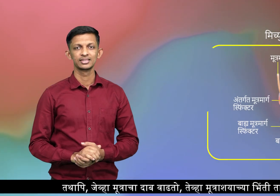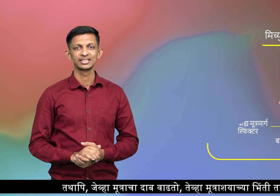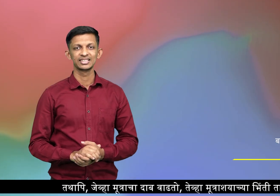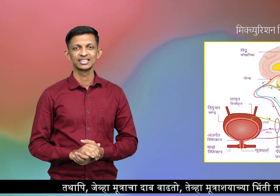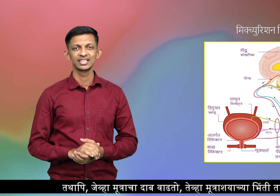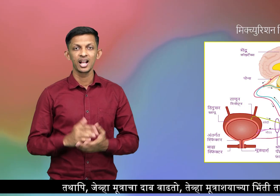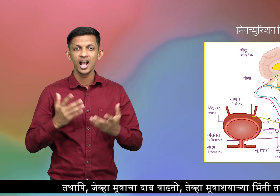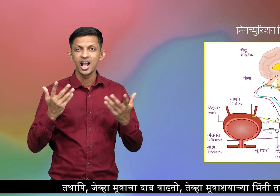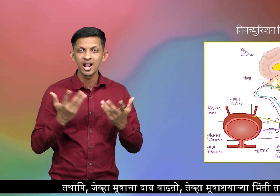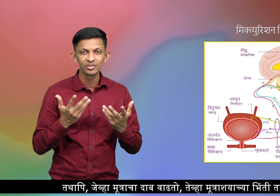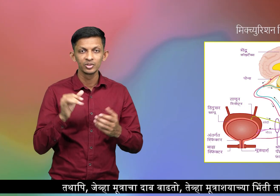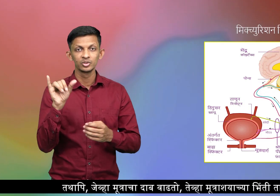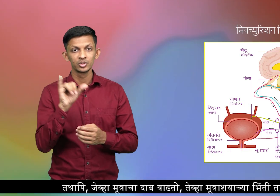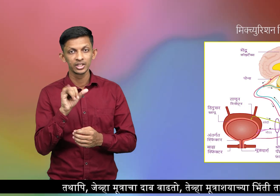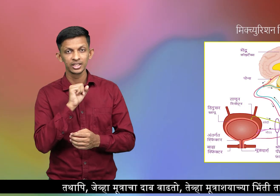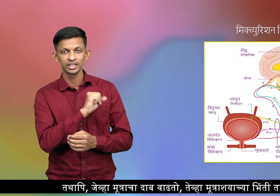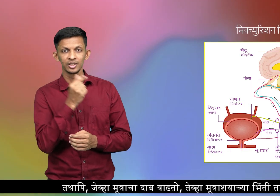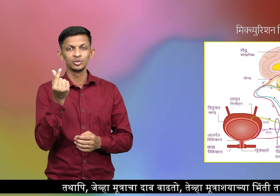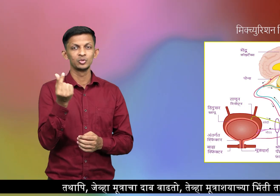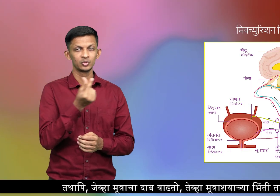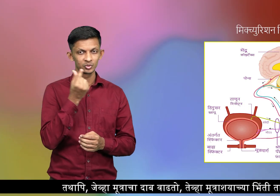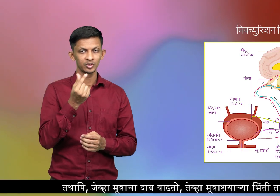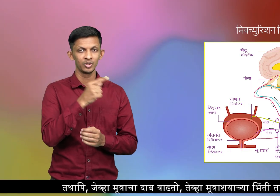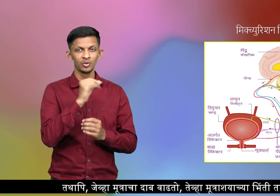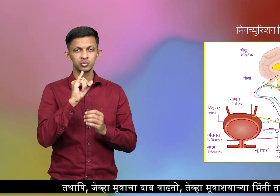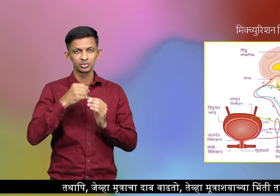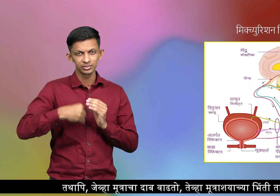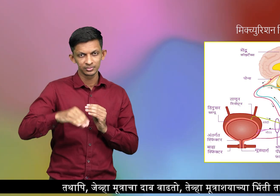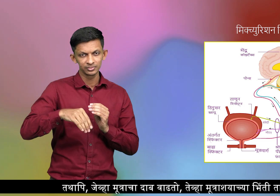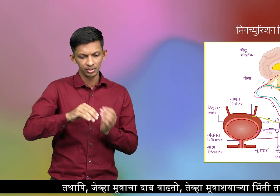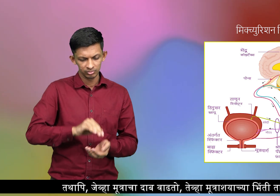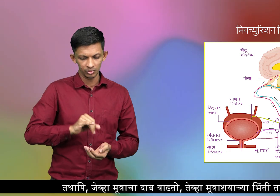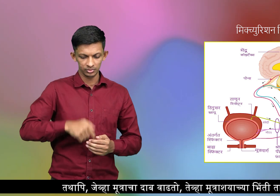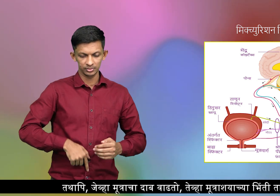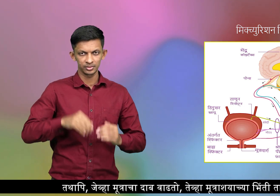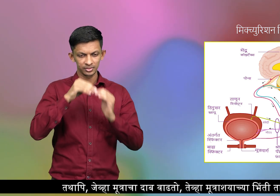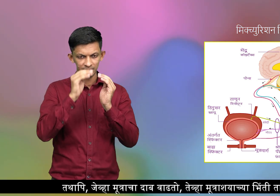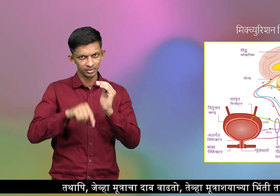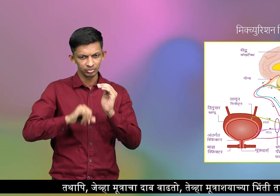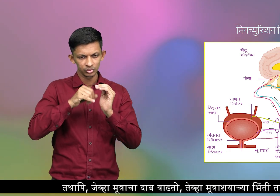तथापि जेव्हा मूत्राचा दाब वाढतो तेव्हा मूत्राशयाच्या भिंती ताणल्या जातात